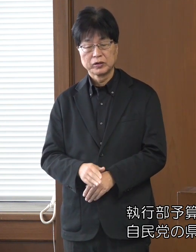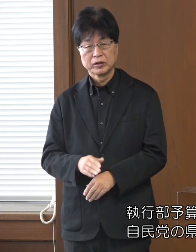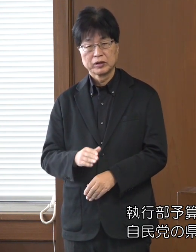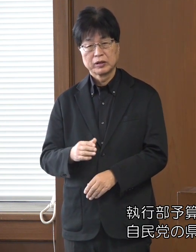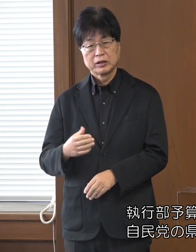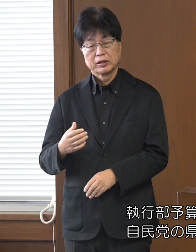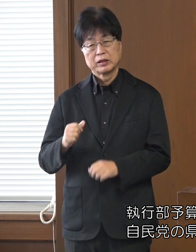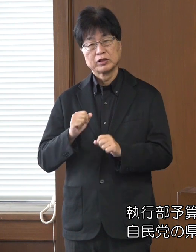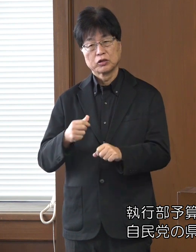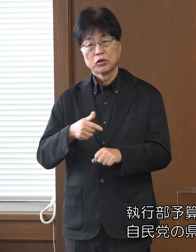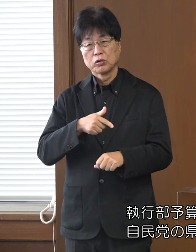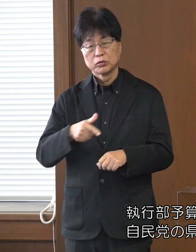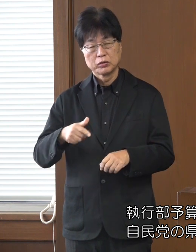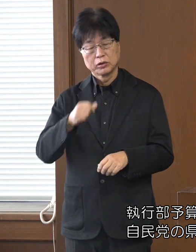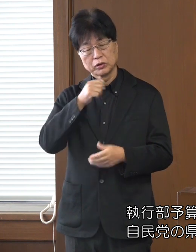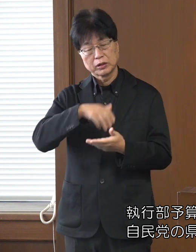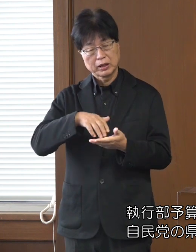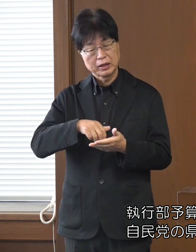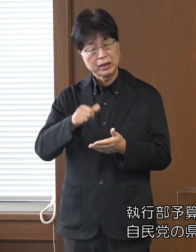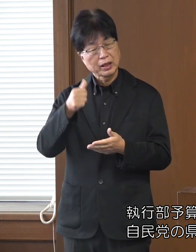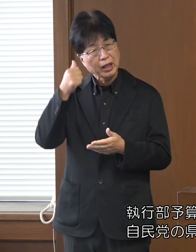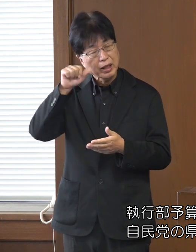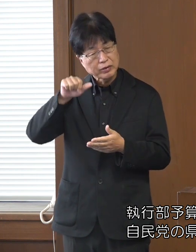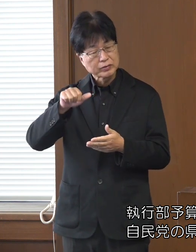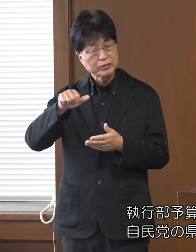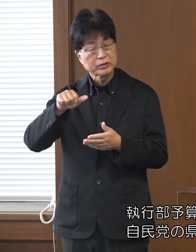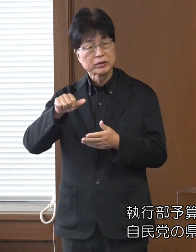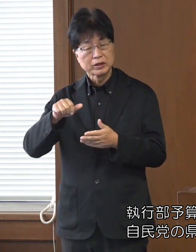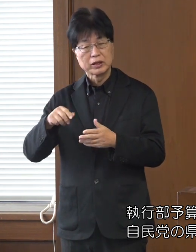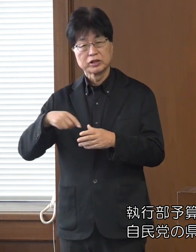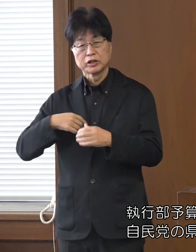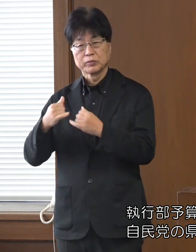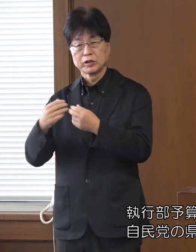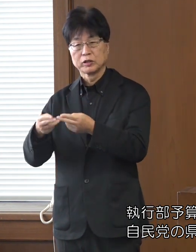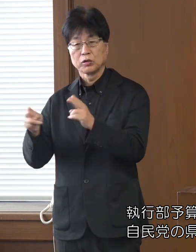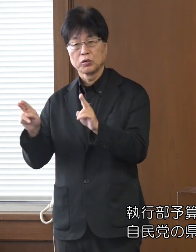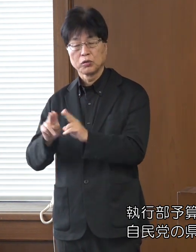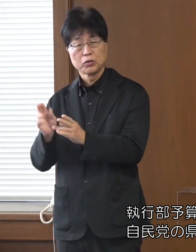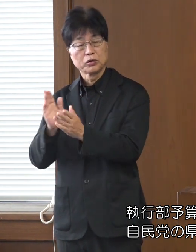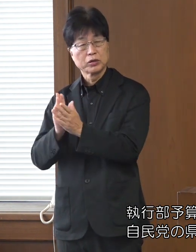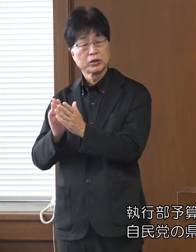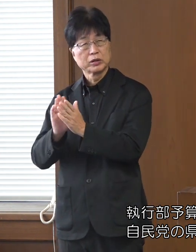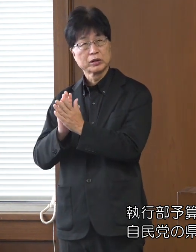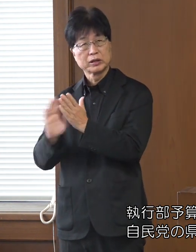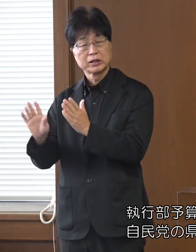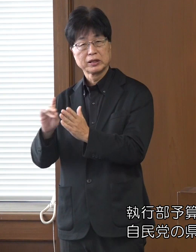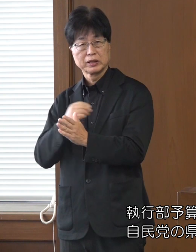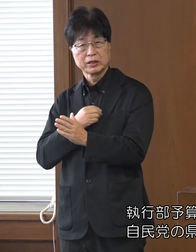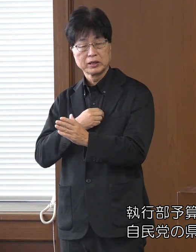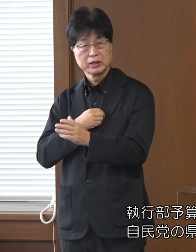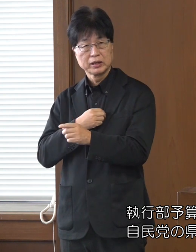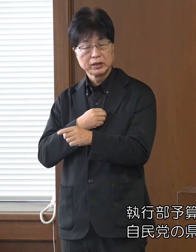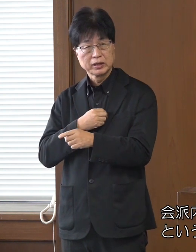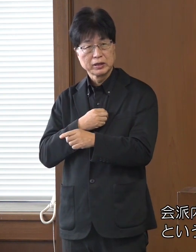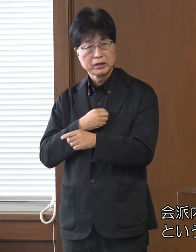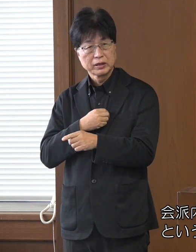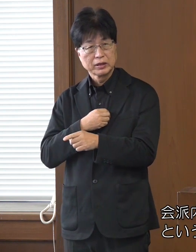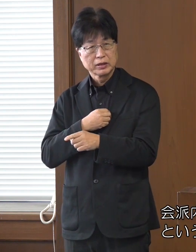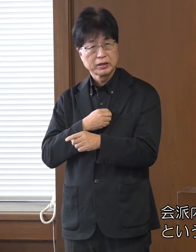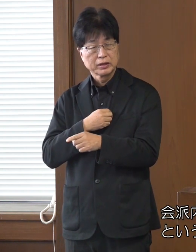に、賛成する形を取ったその自民党の県議会や県議団の議員さんが、